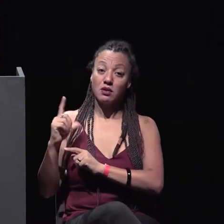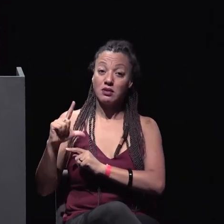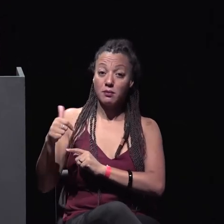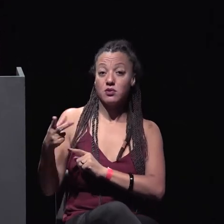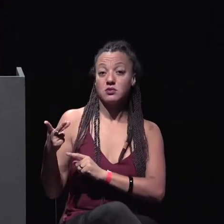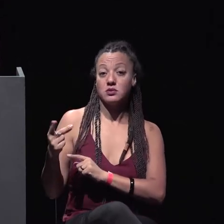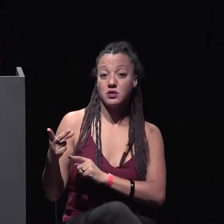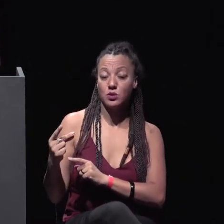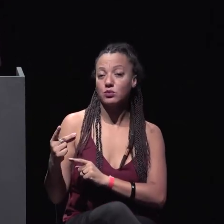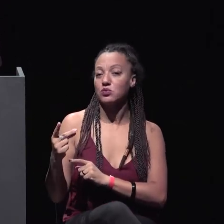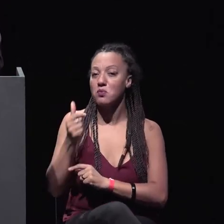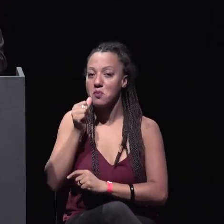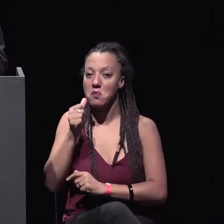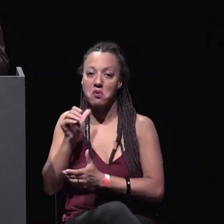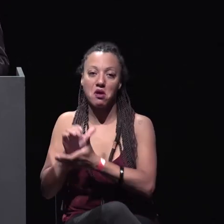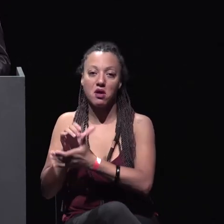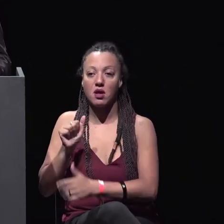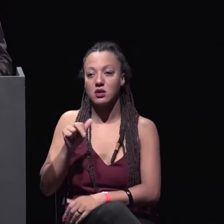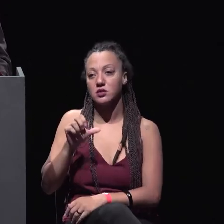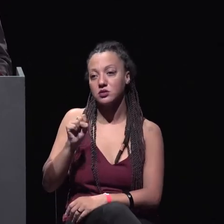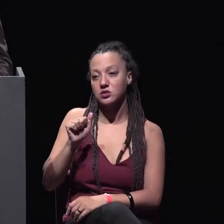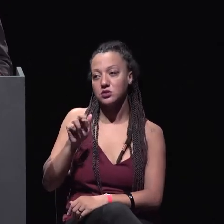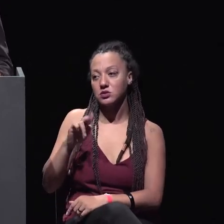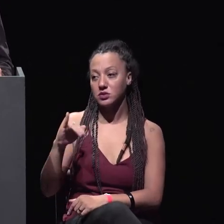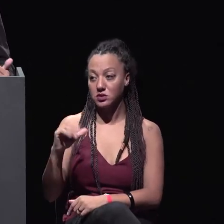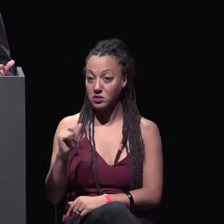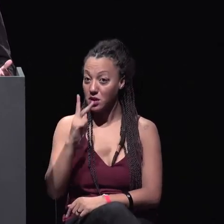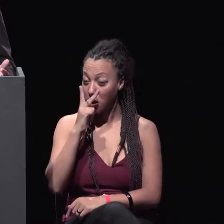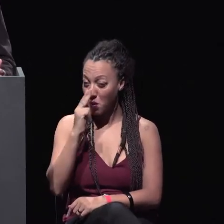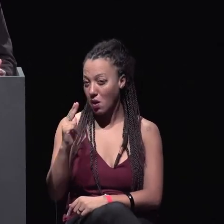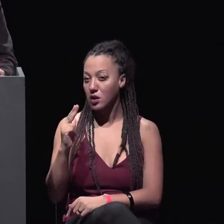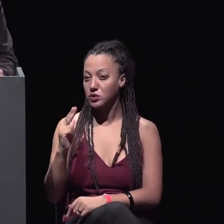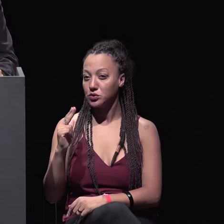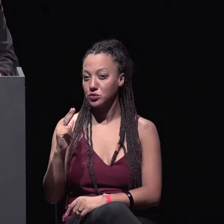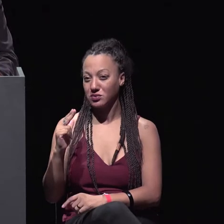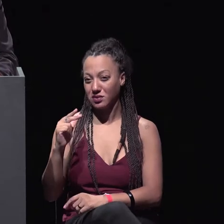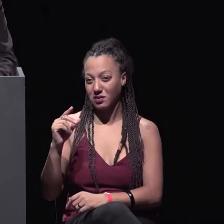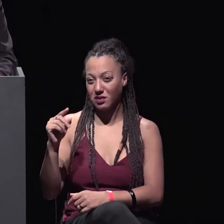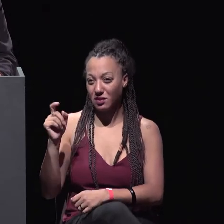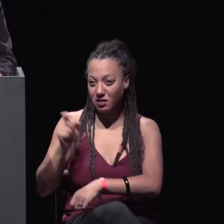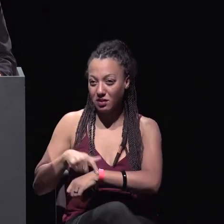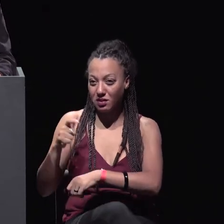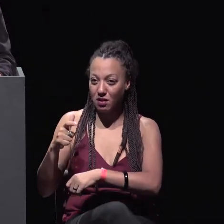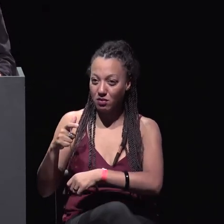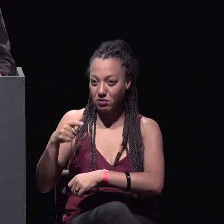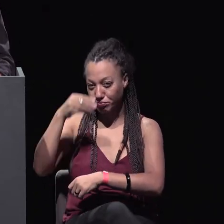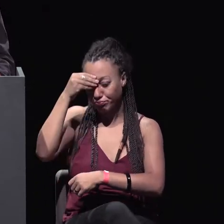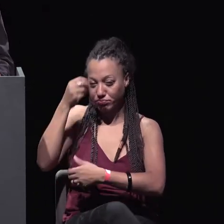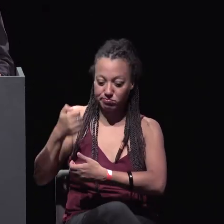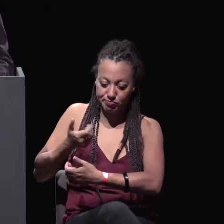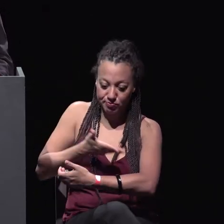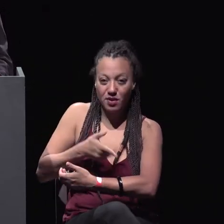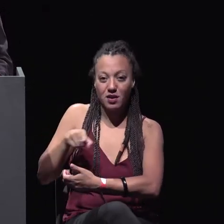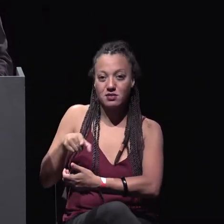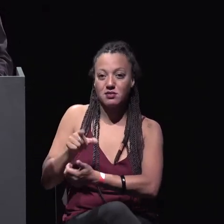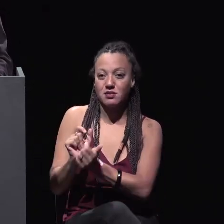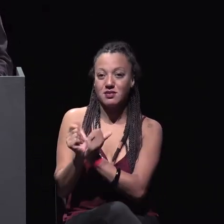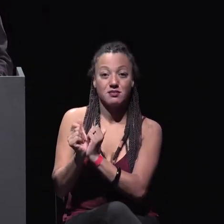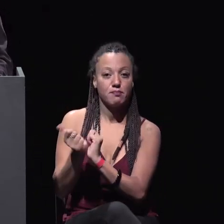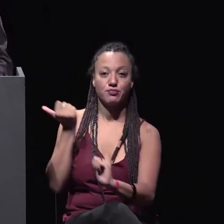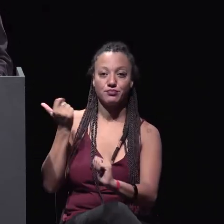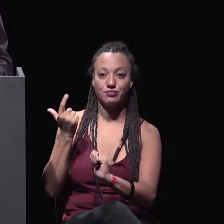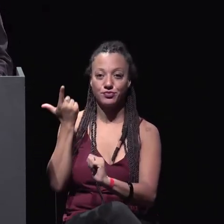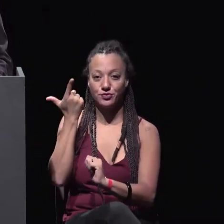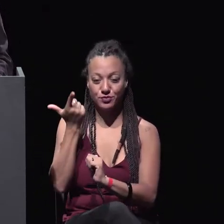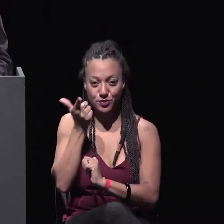essa foi a família do aleijadinho ele é provavelmente a apoiada pelo pai no ato de batismo ea partir daí decorre sua carreira sua